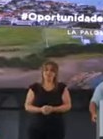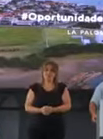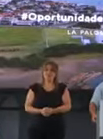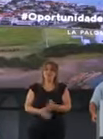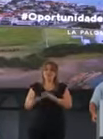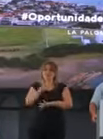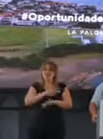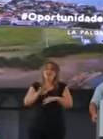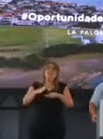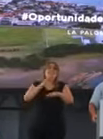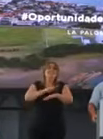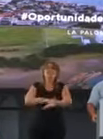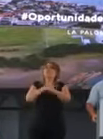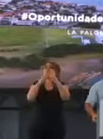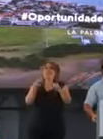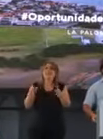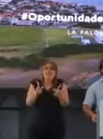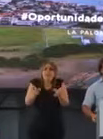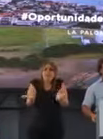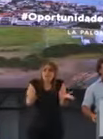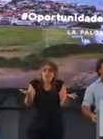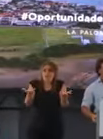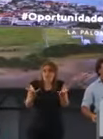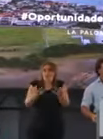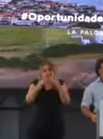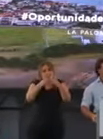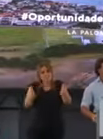Porque este es otro tiempo.